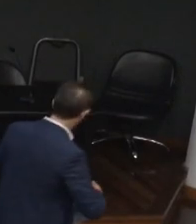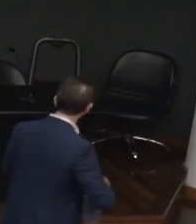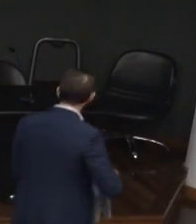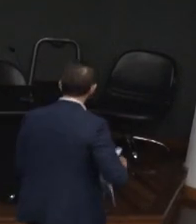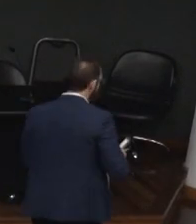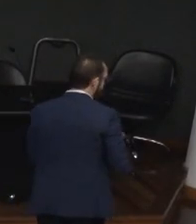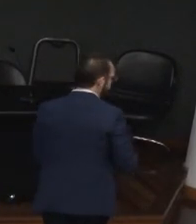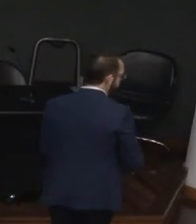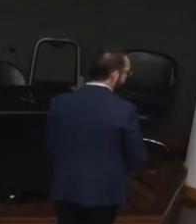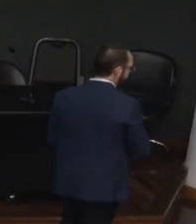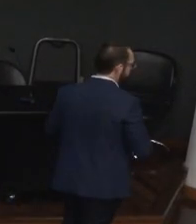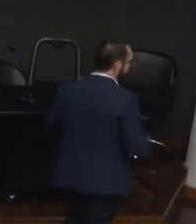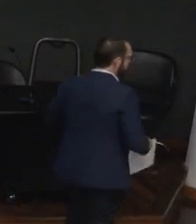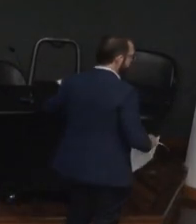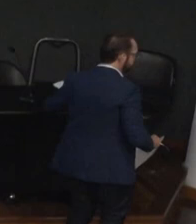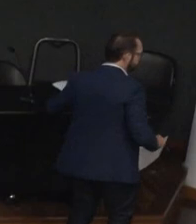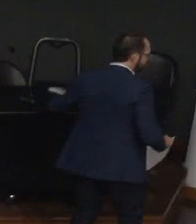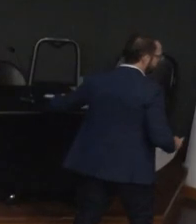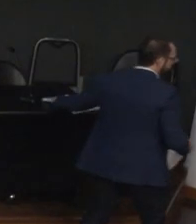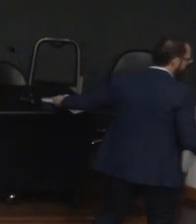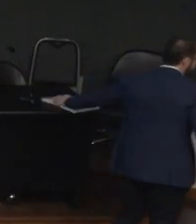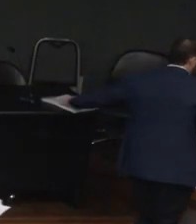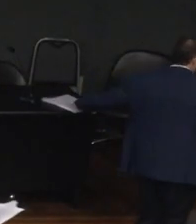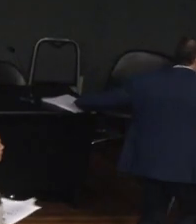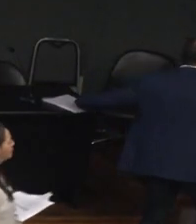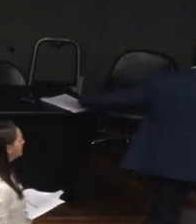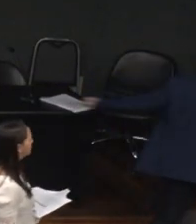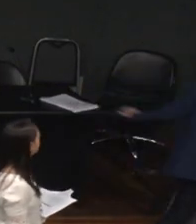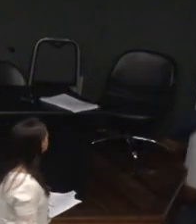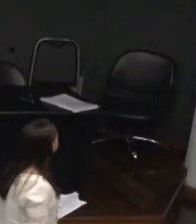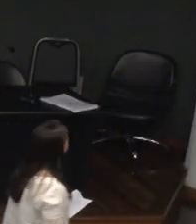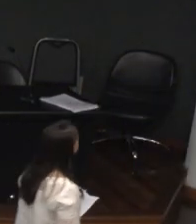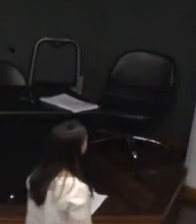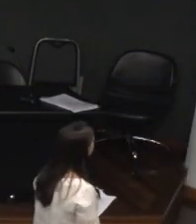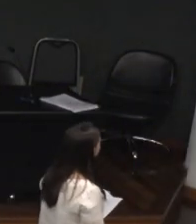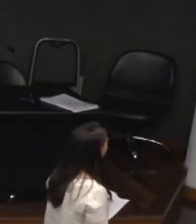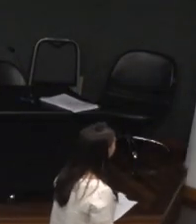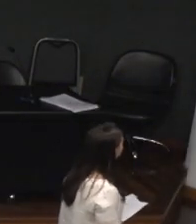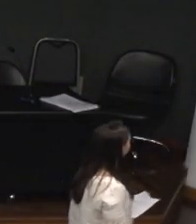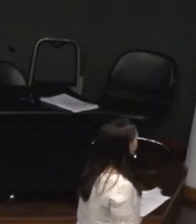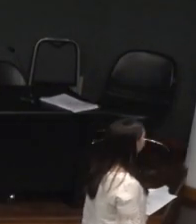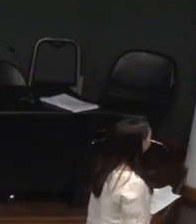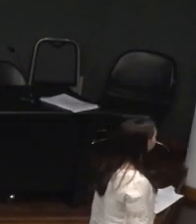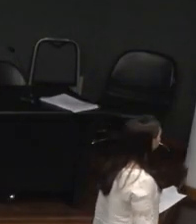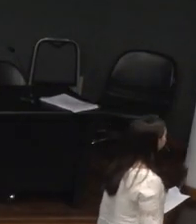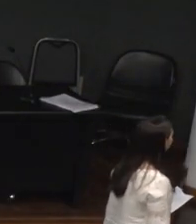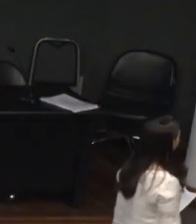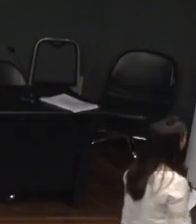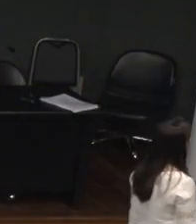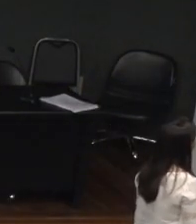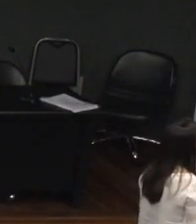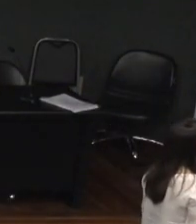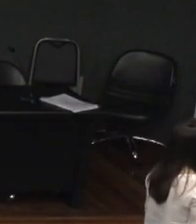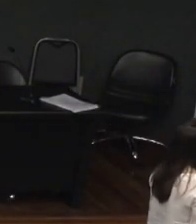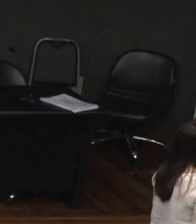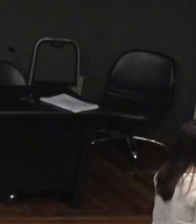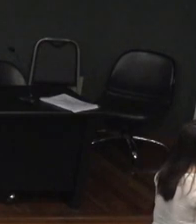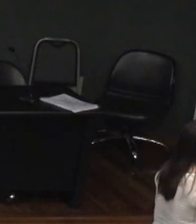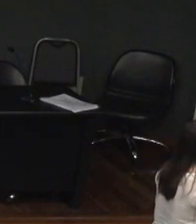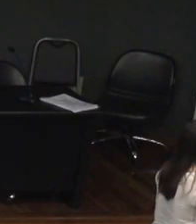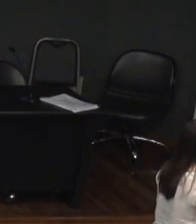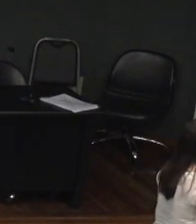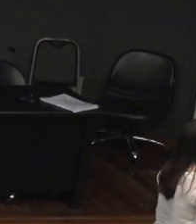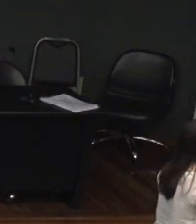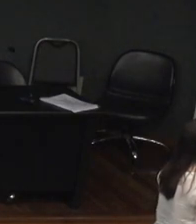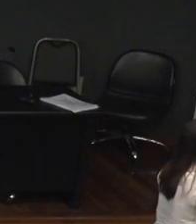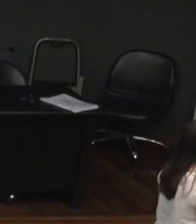simples. O objetivo é mostrar que... É simples, mas a gente precisa, né, ter uma